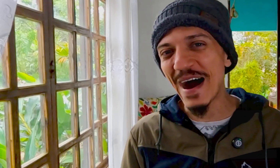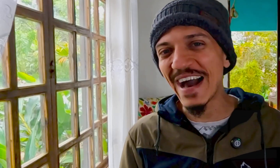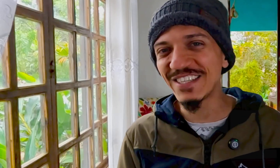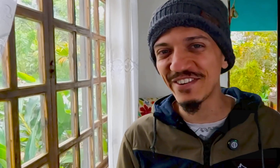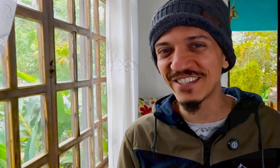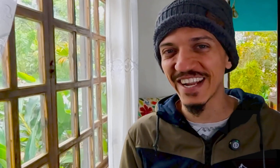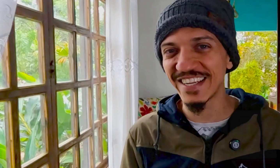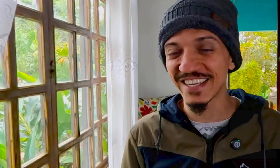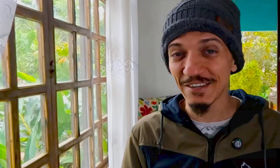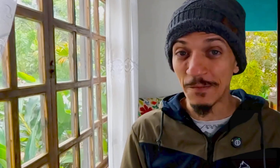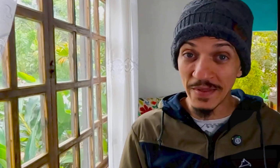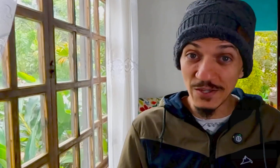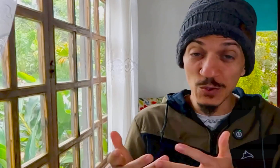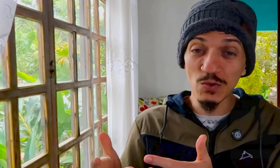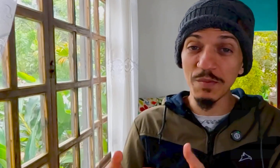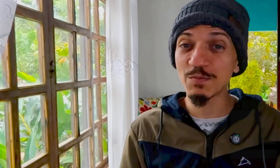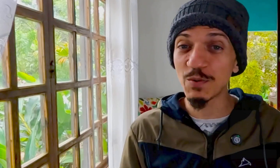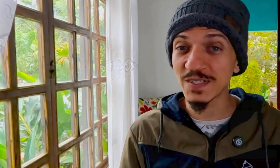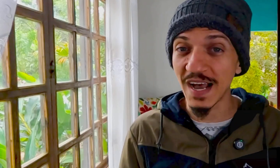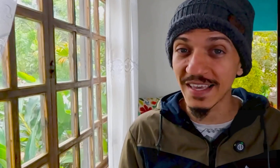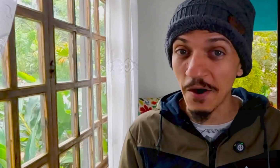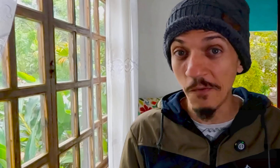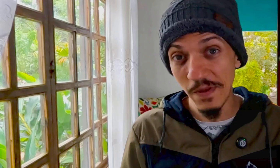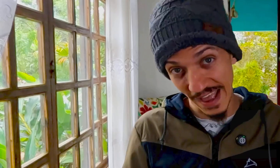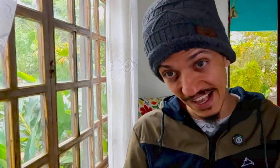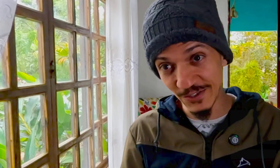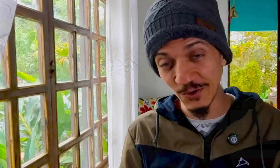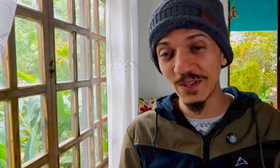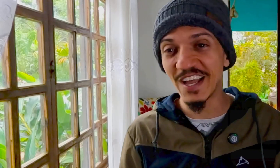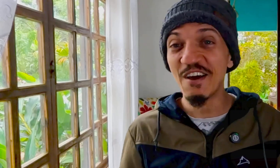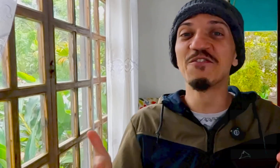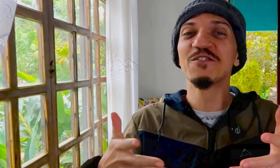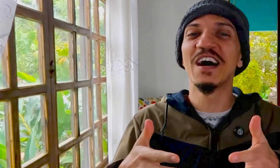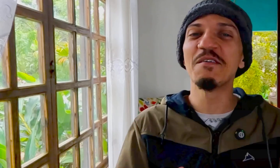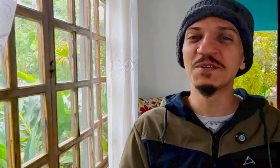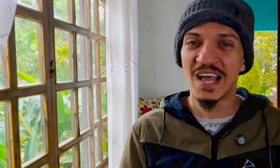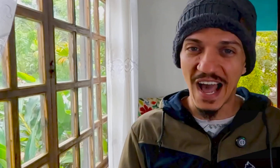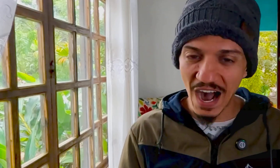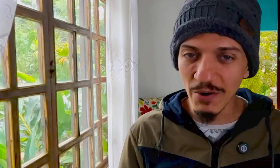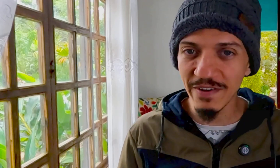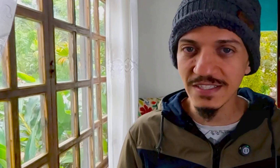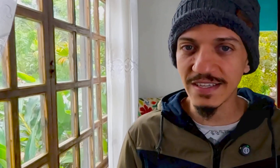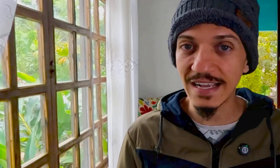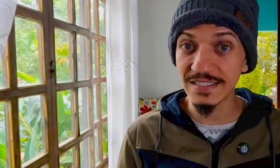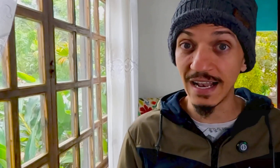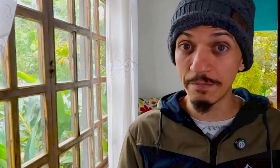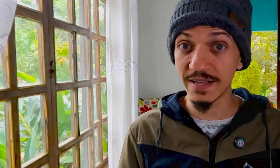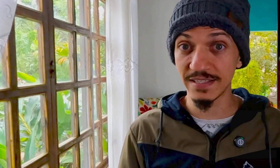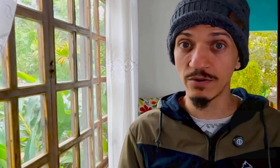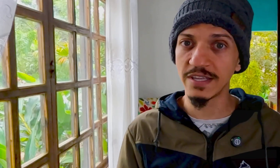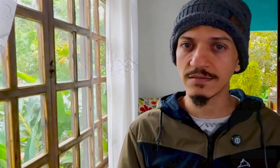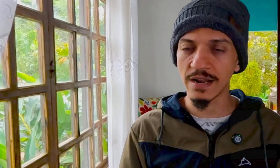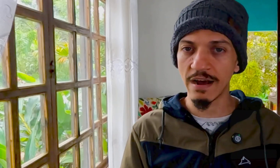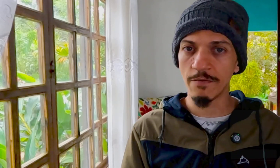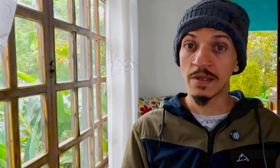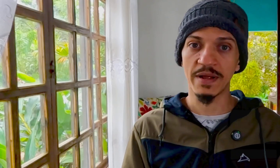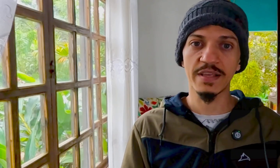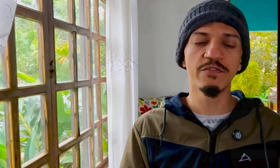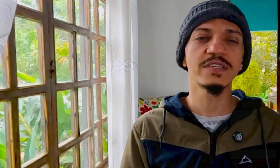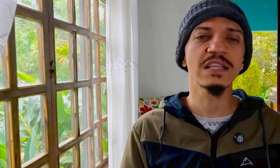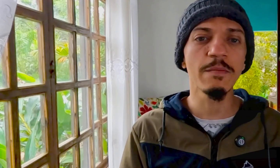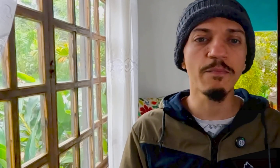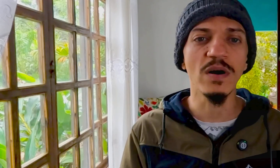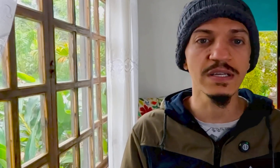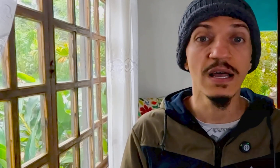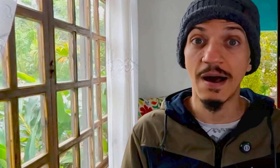há mais de 23 anos e junto com minha esposa Raquel, ela é surda, fundamos a Universidade da Libras e Unidestrava para que